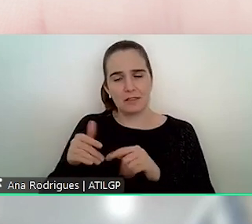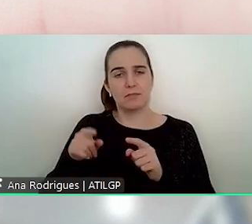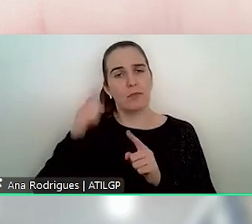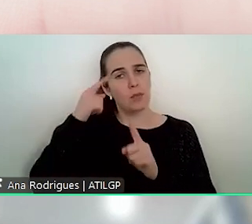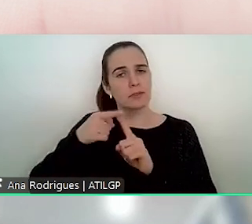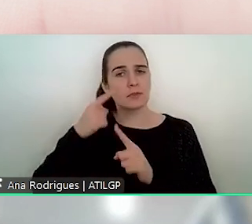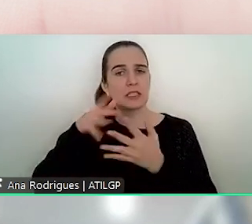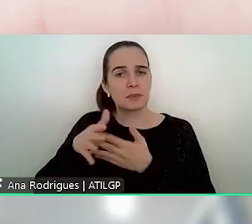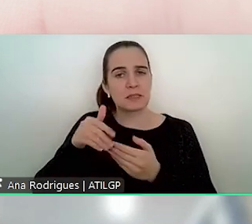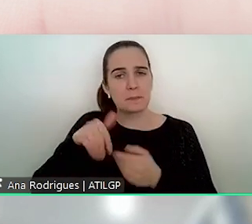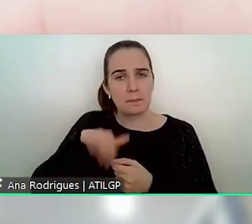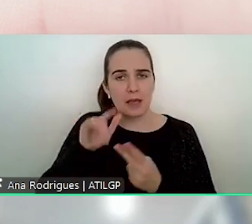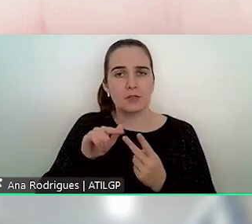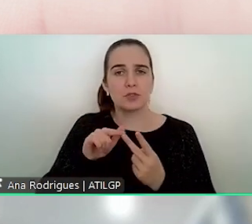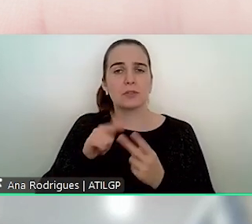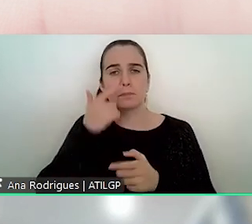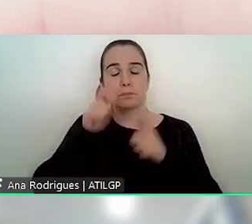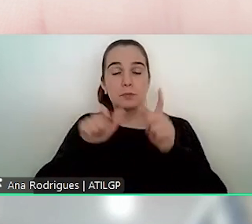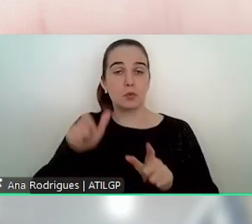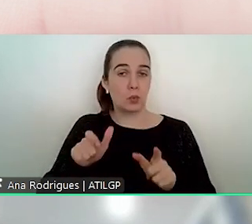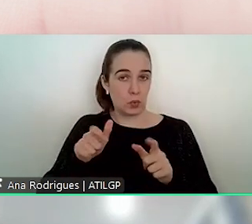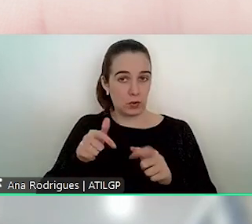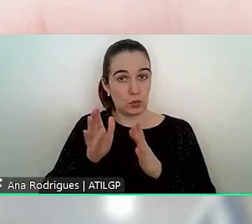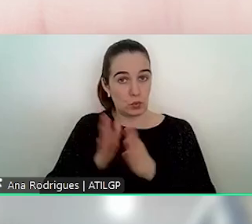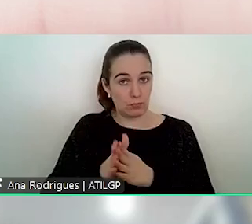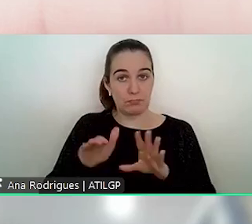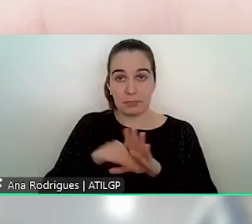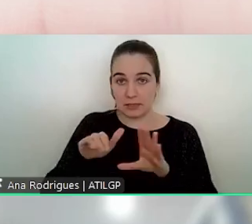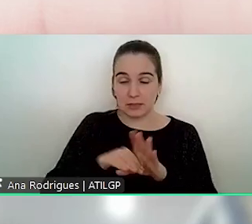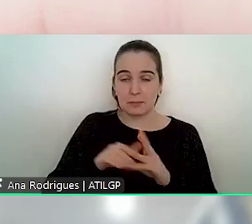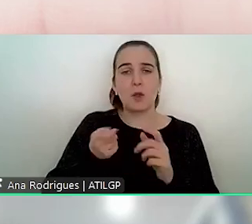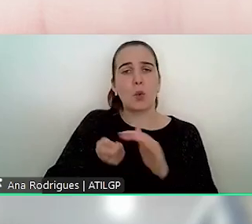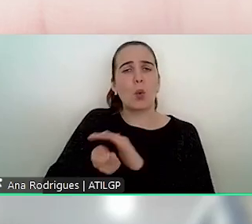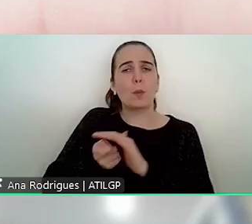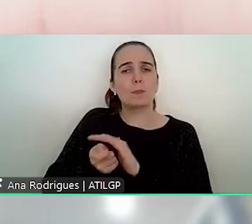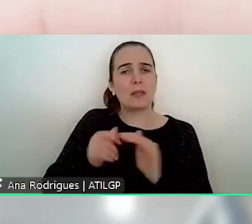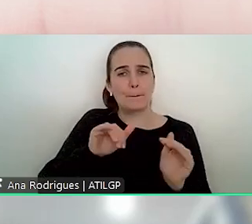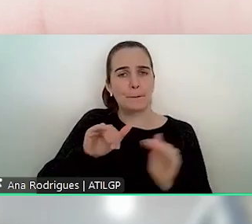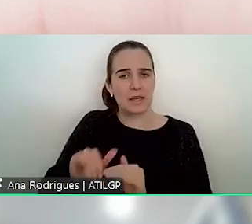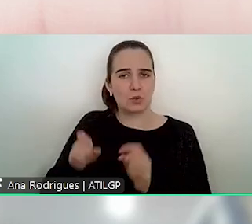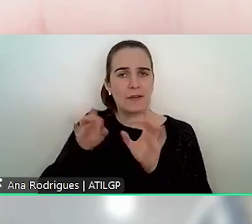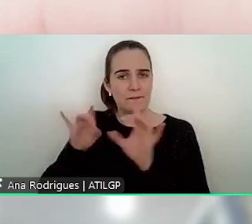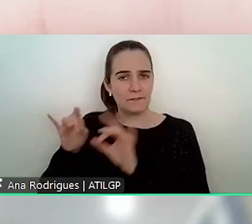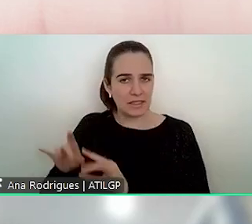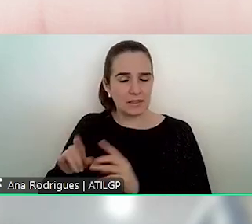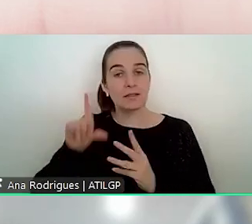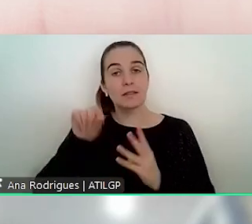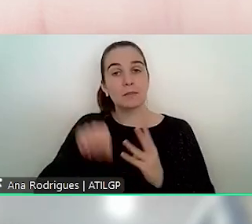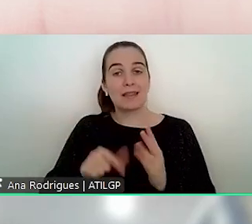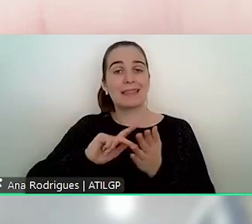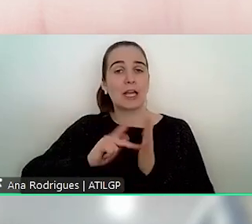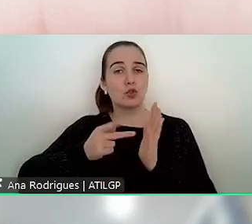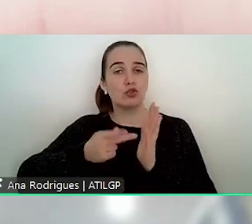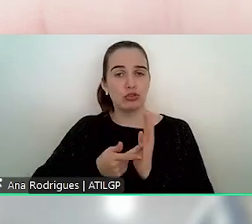para o envolvimento dos cidadãos, para o combate da corrupção e também para a utilização das